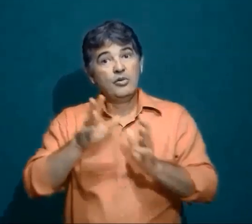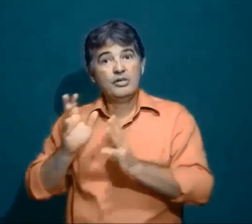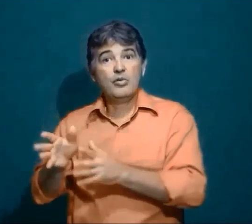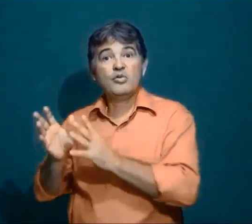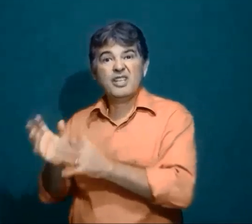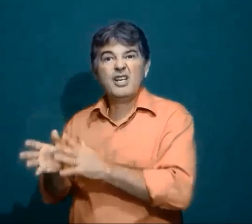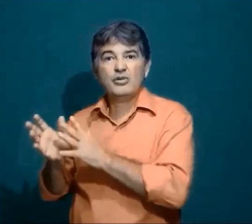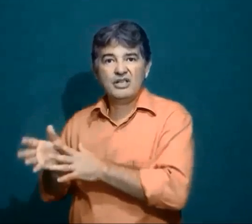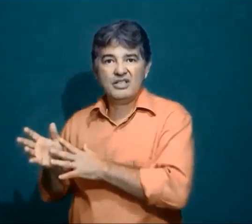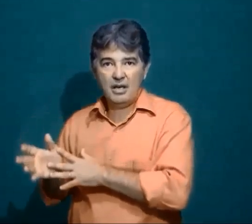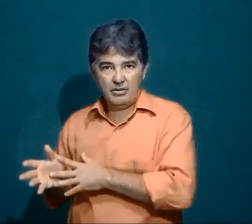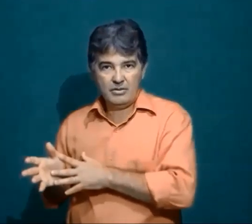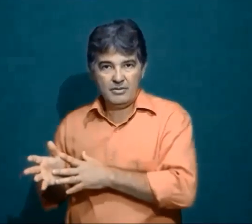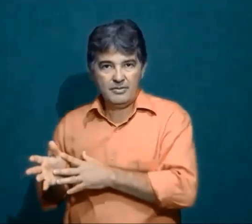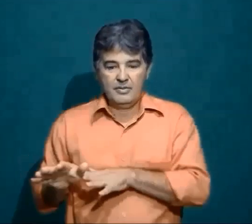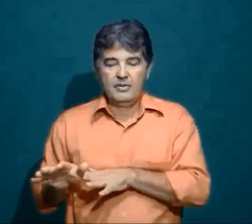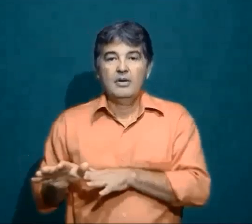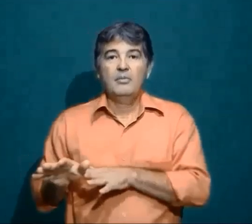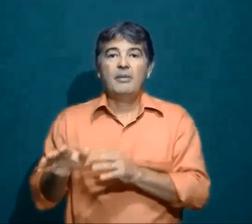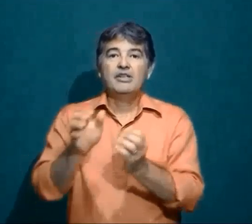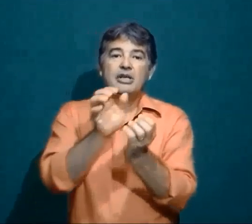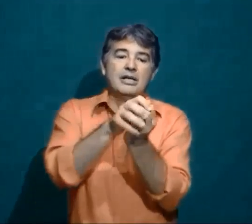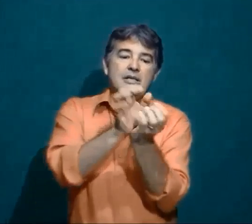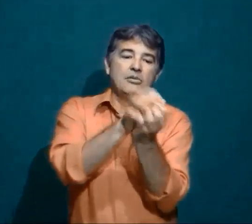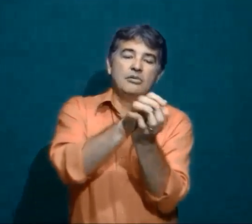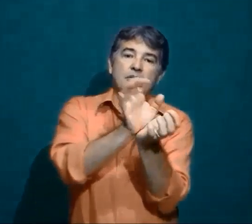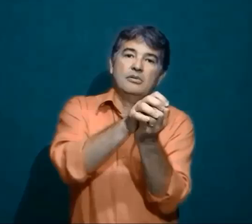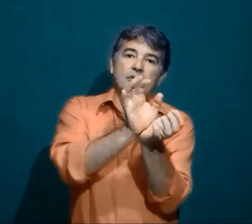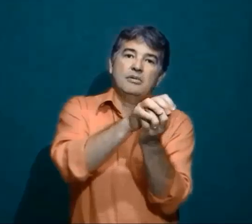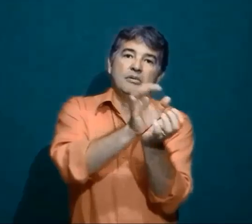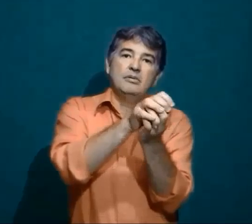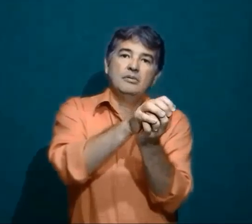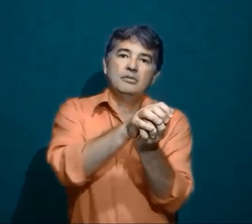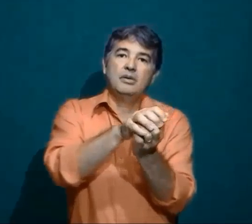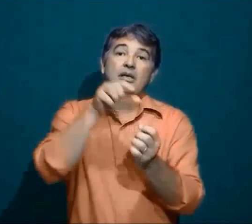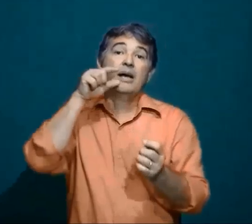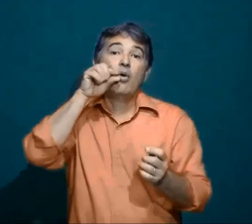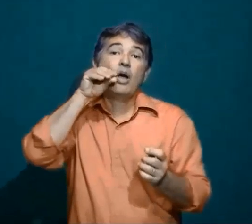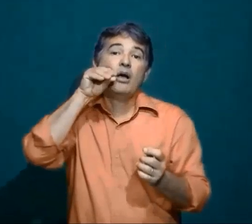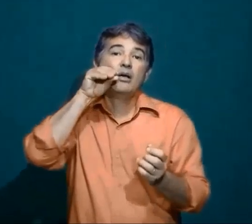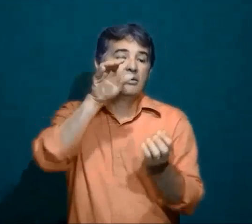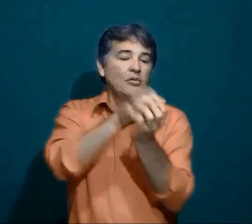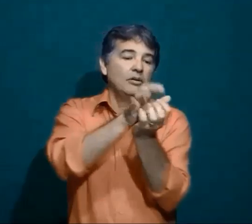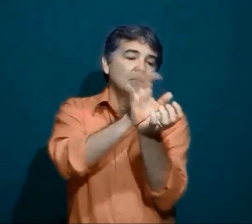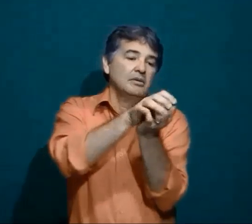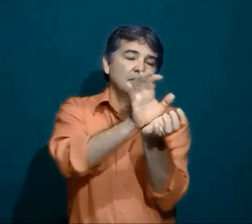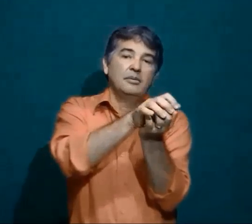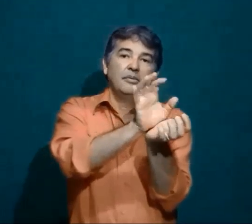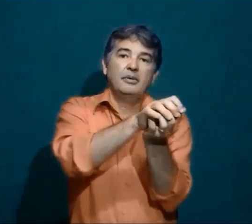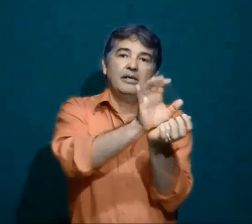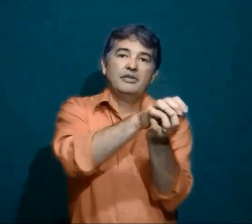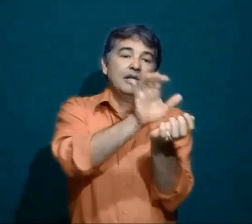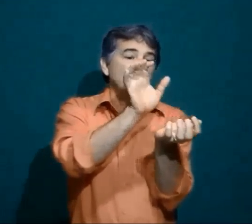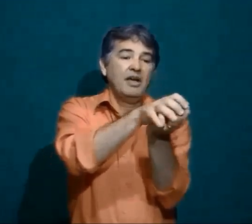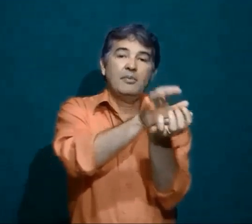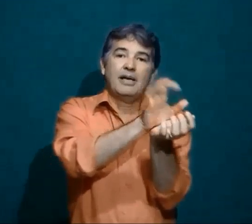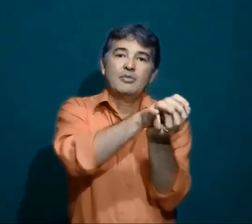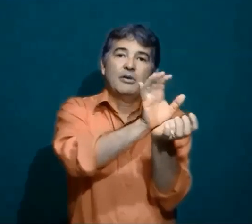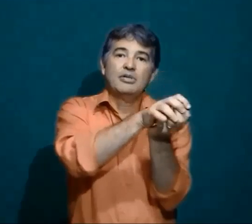coisa é o conceito desse sinal. Para mastigação, o que é que dá a boca? Então, ó, transfere para as mãos